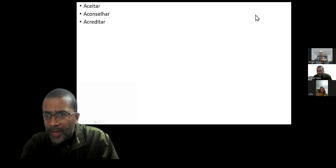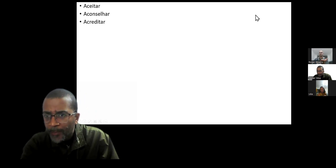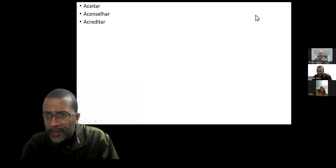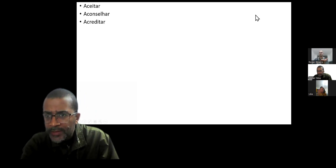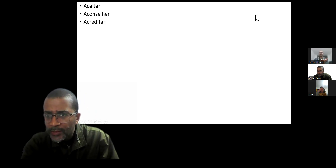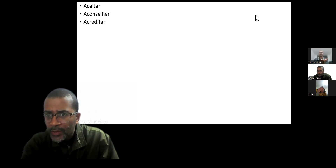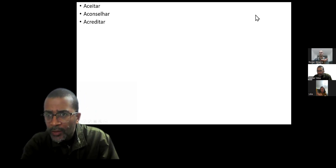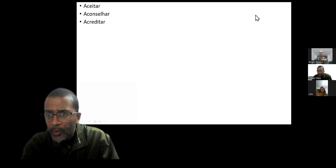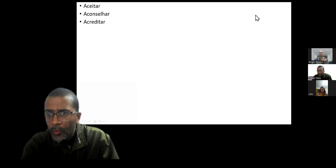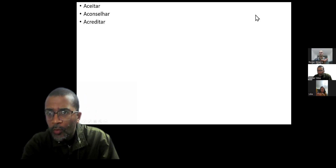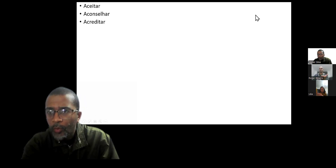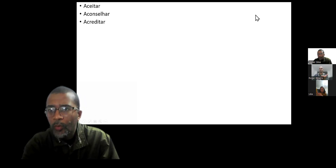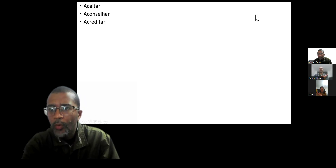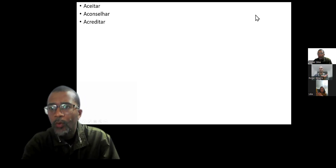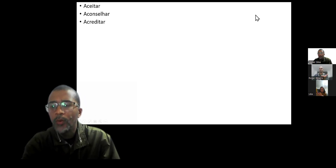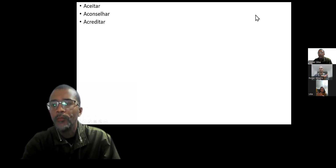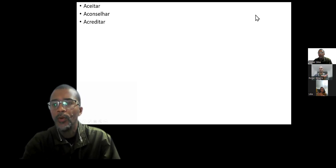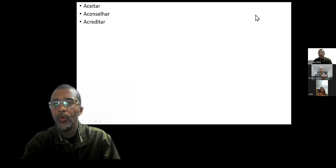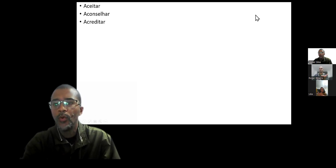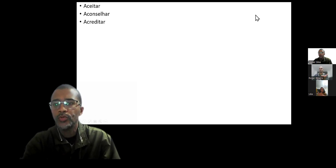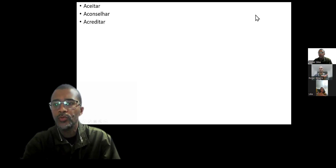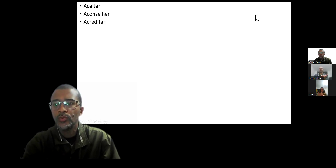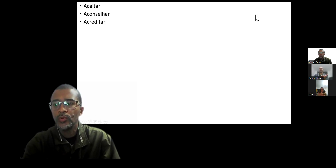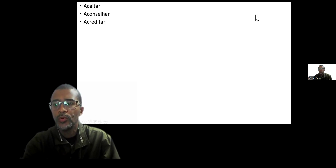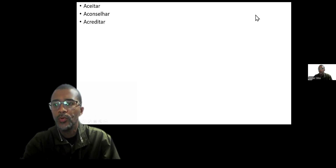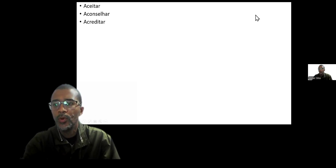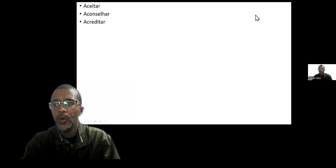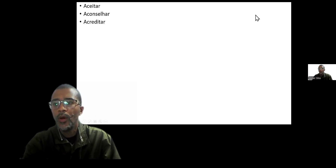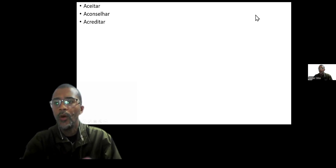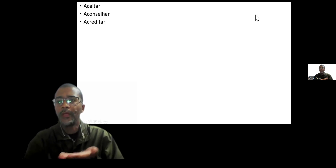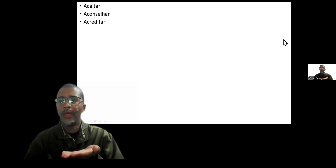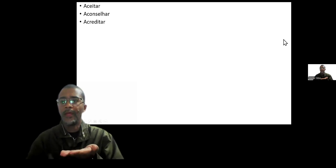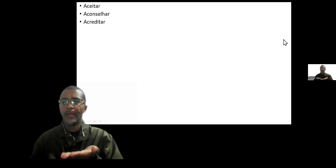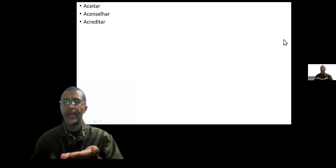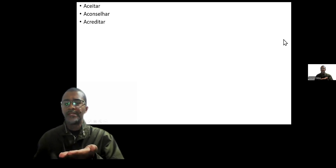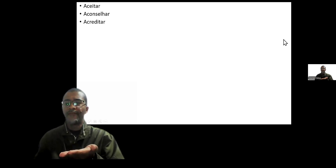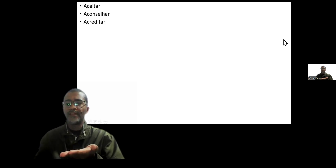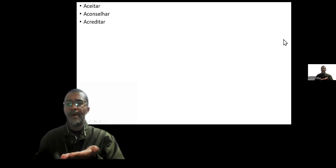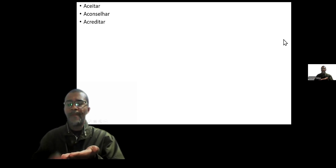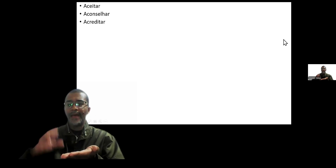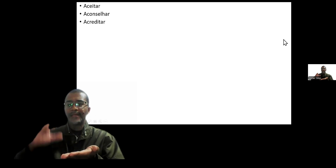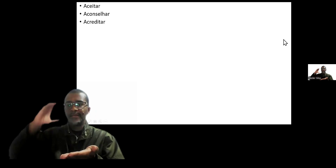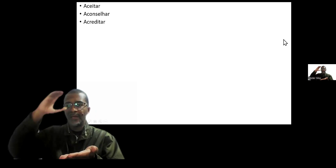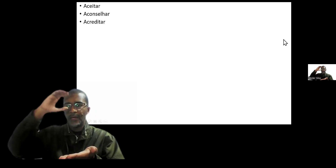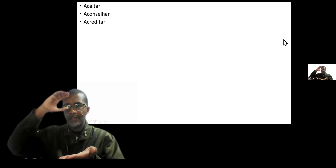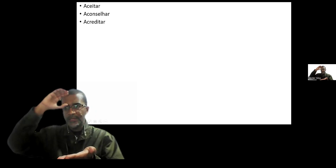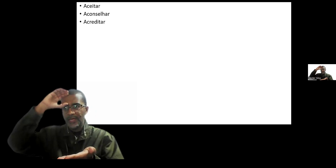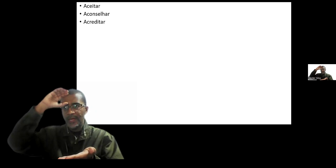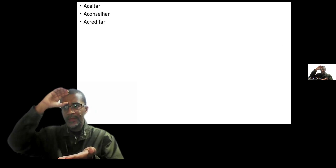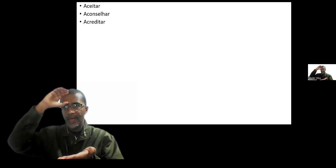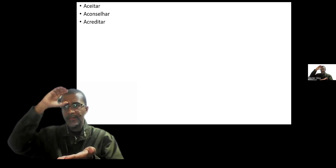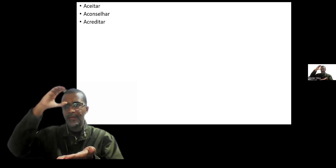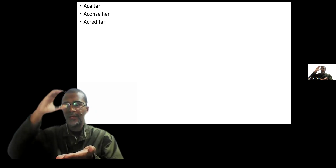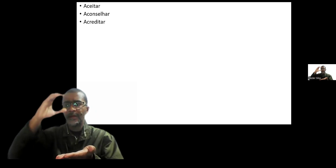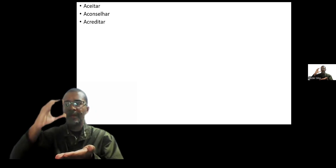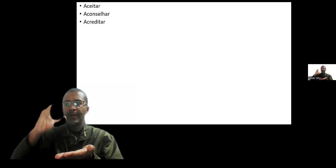onde está aparecendo aqui o meu rosto. Ok. Você faz uma base, C